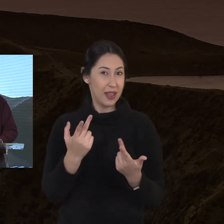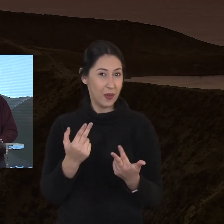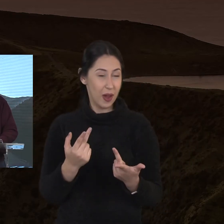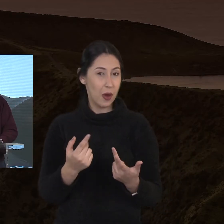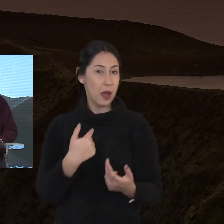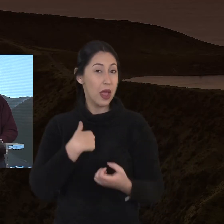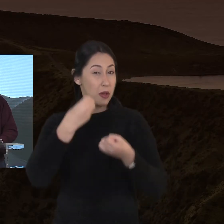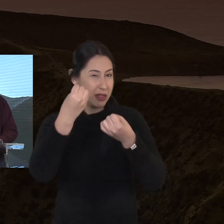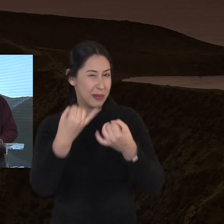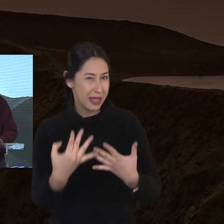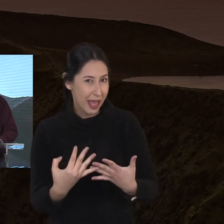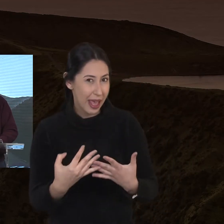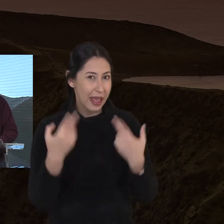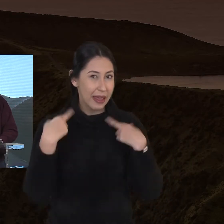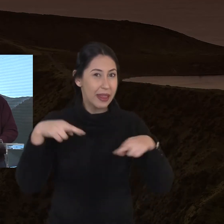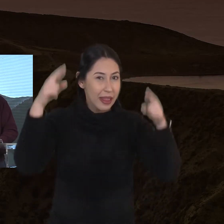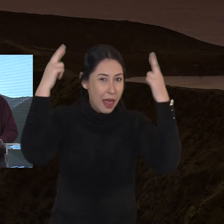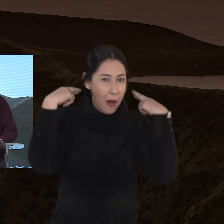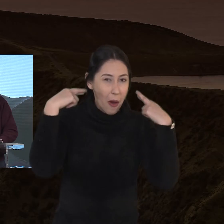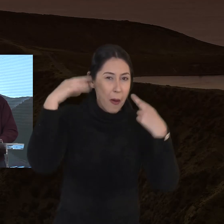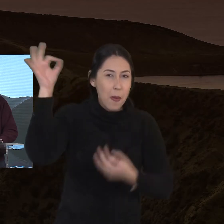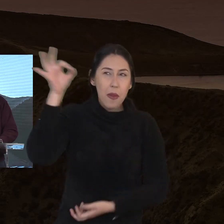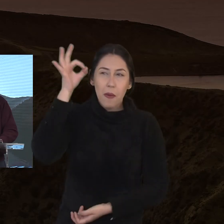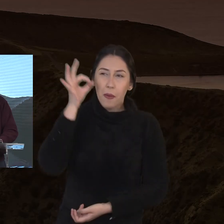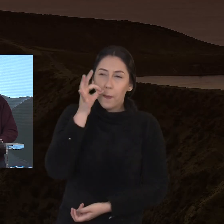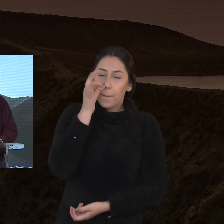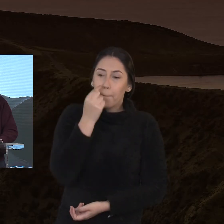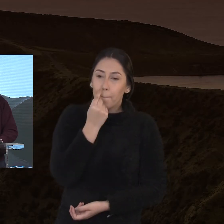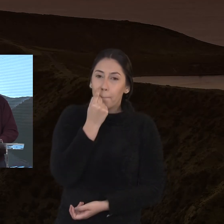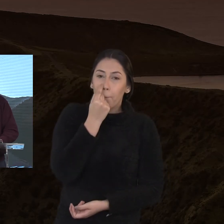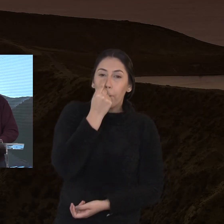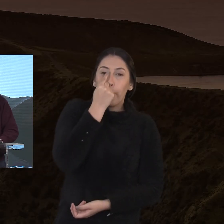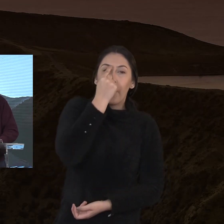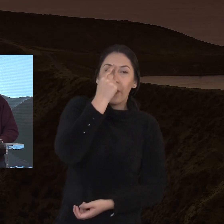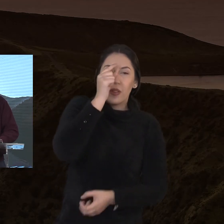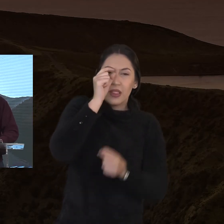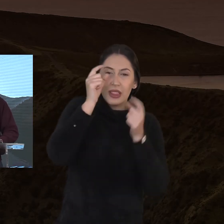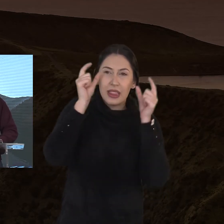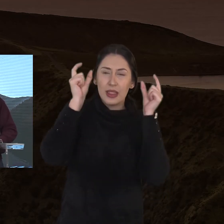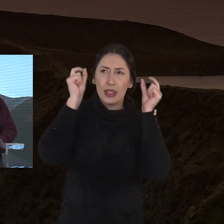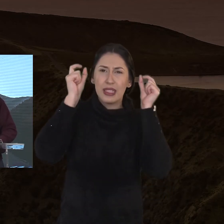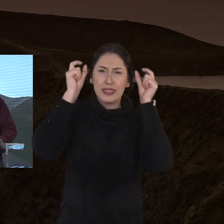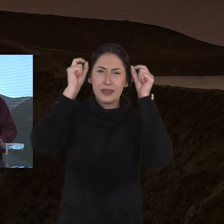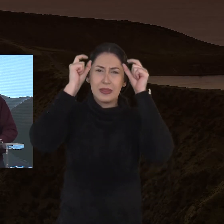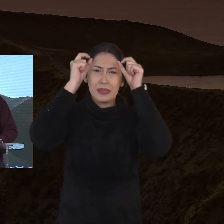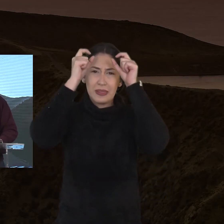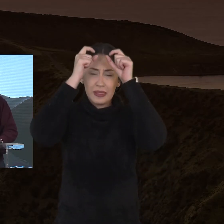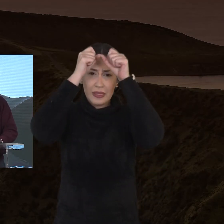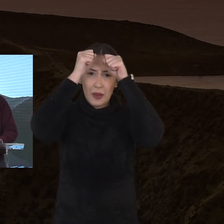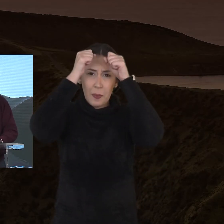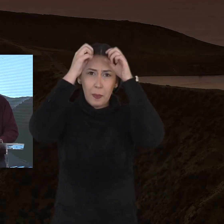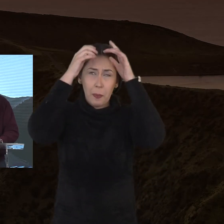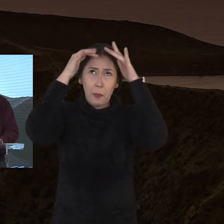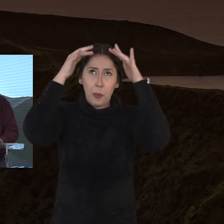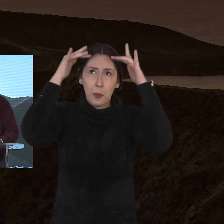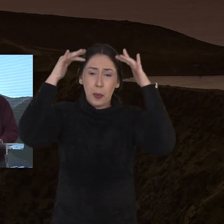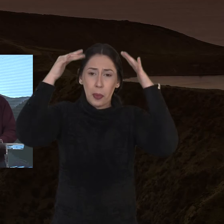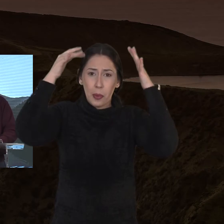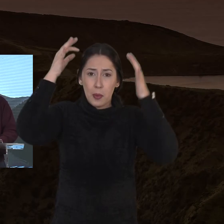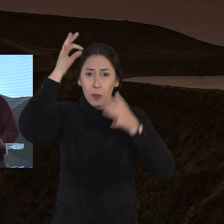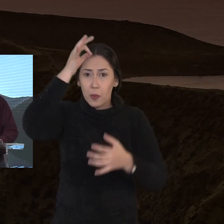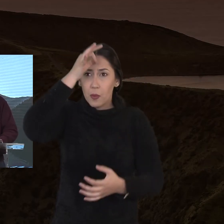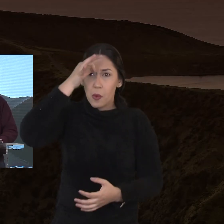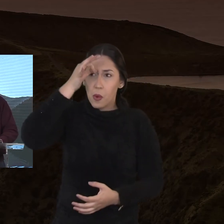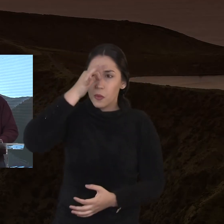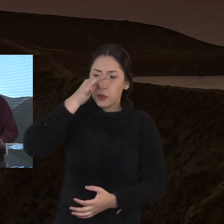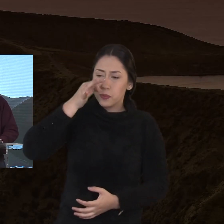os ovos que eclodiram viram larvas na no nariz das dentro das narinas das ovelhas depois essas larvas e um